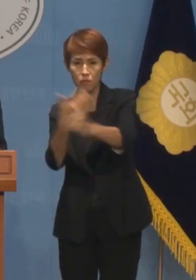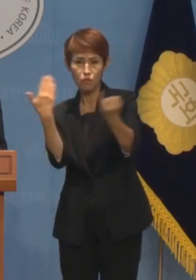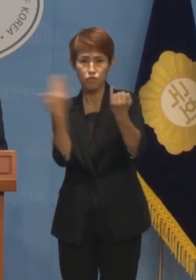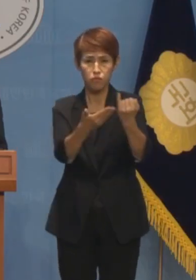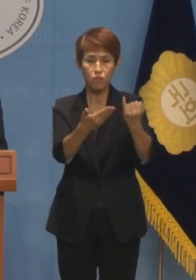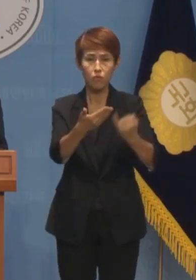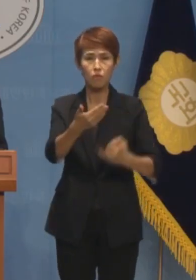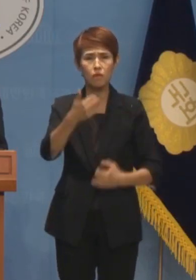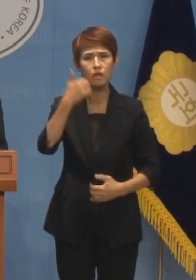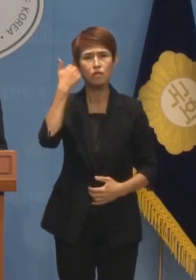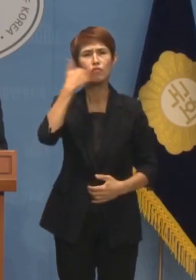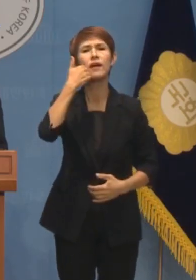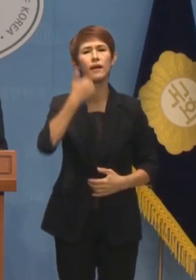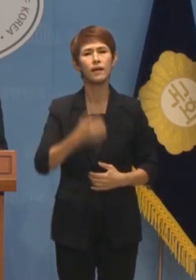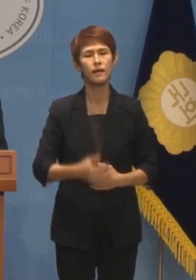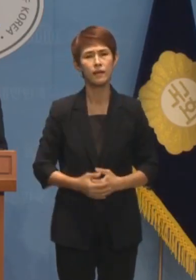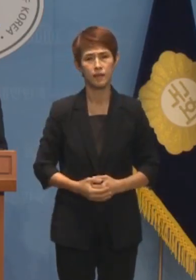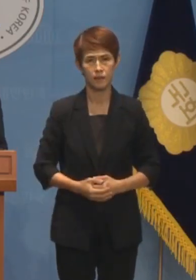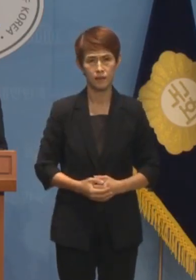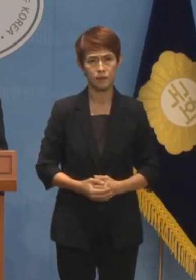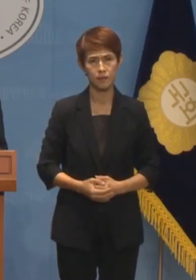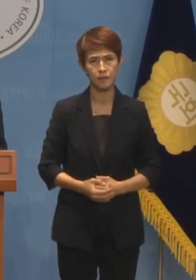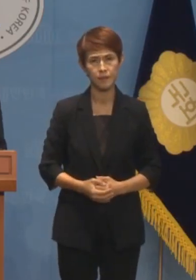권한을 쥐어준 것입니까?